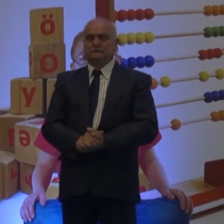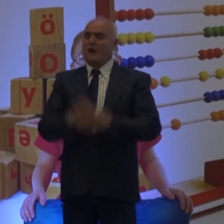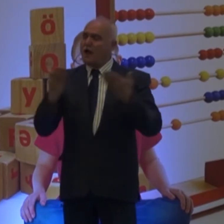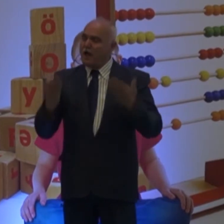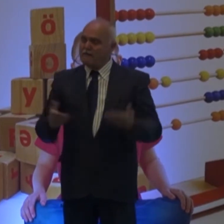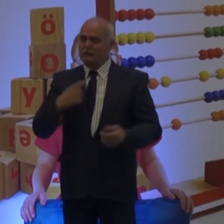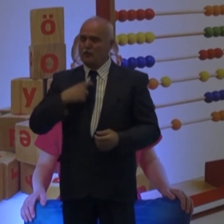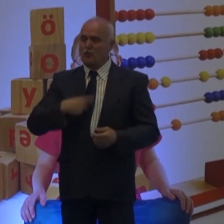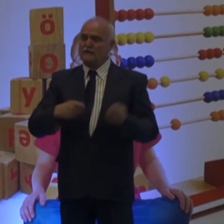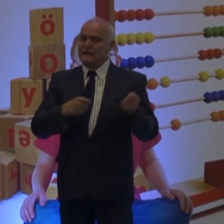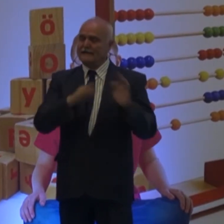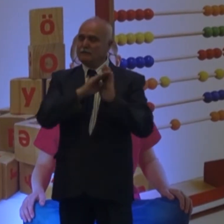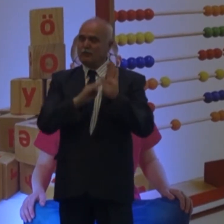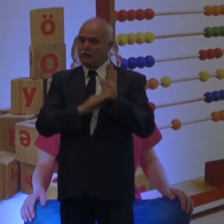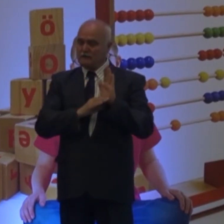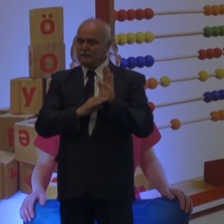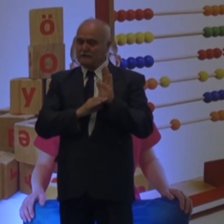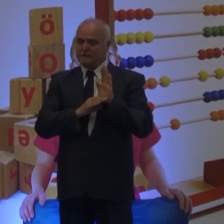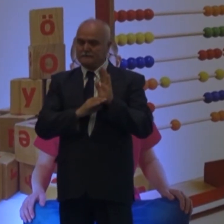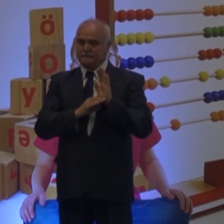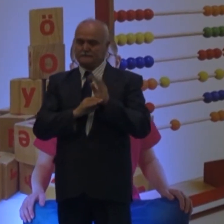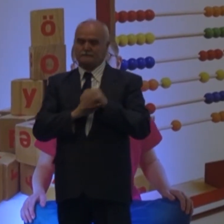Evet, özel eğitim programlarını,